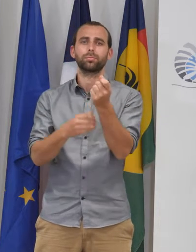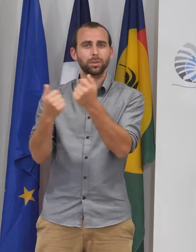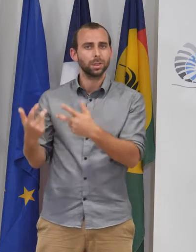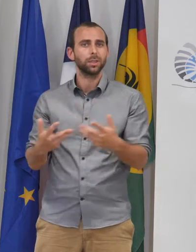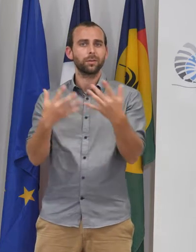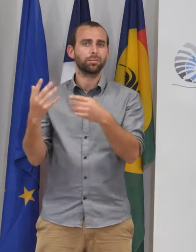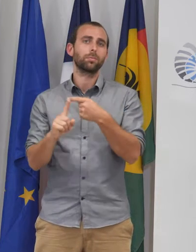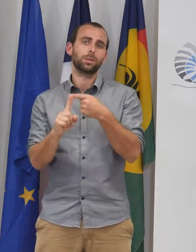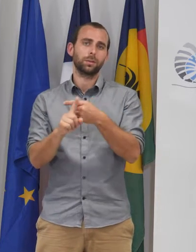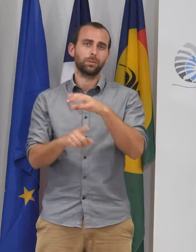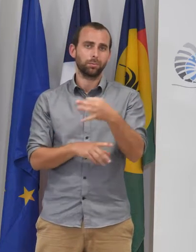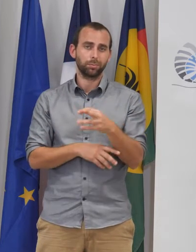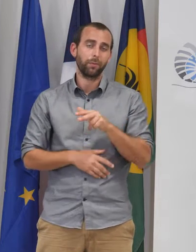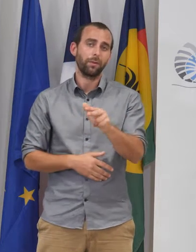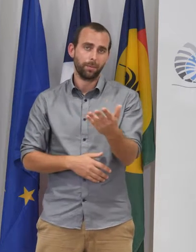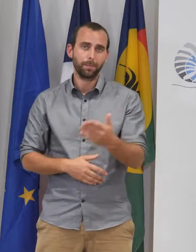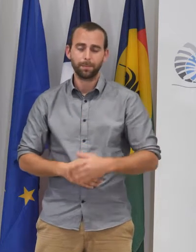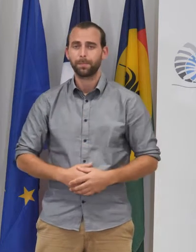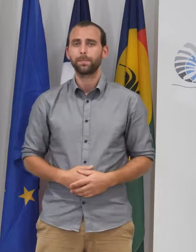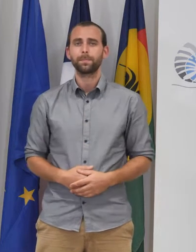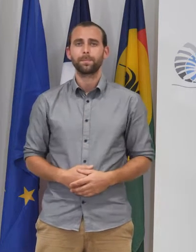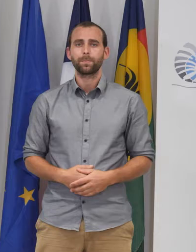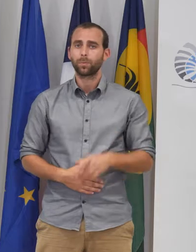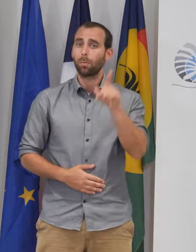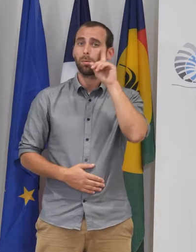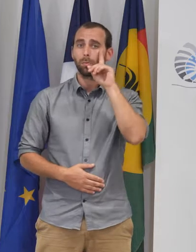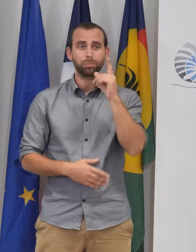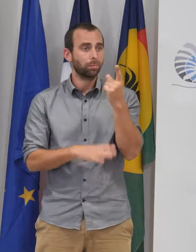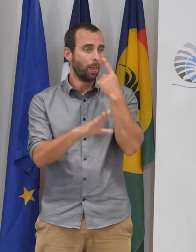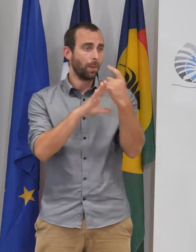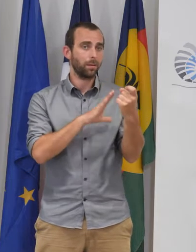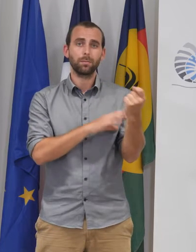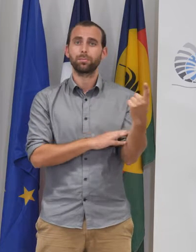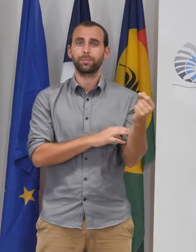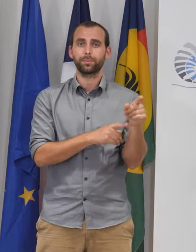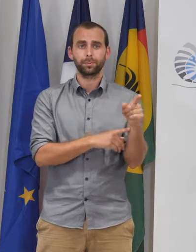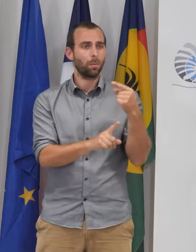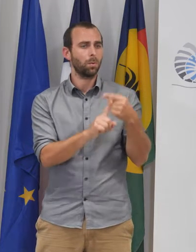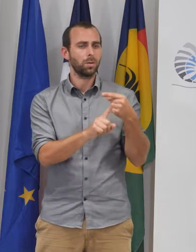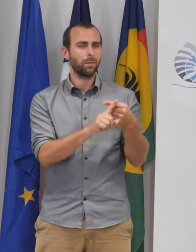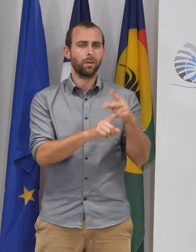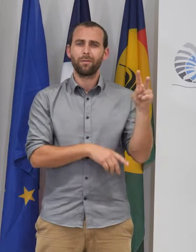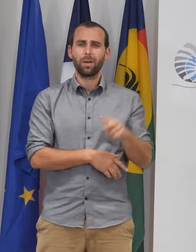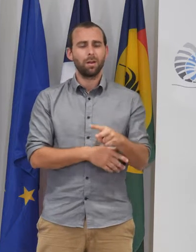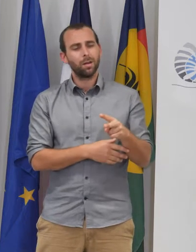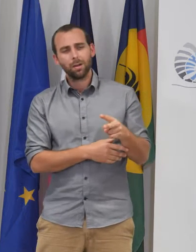prochainement. Parce que les tests antigéniques positifs, dans la plupart du cas,